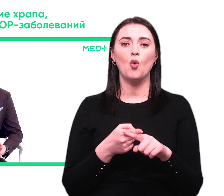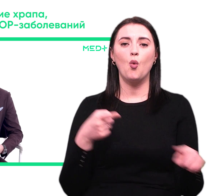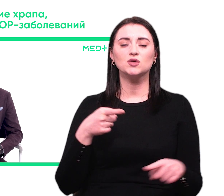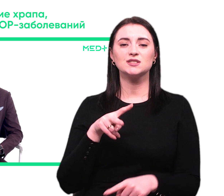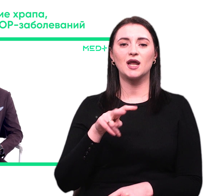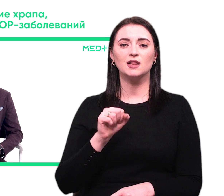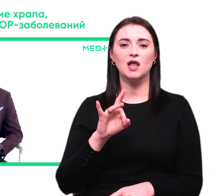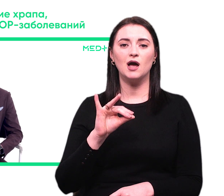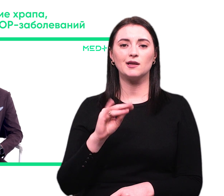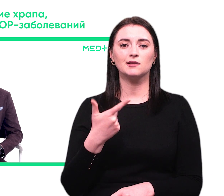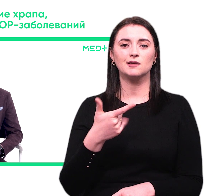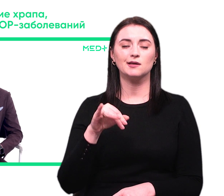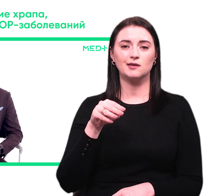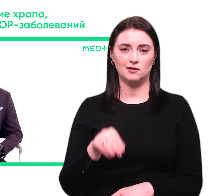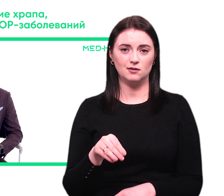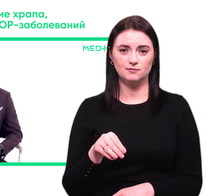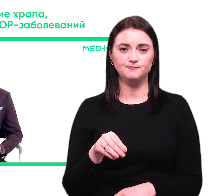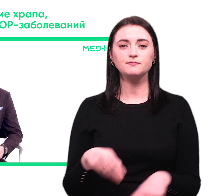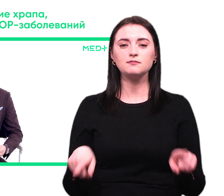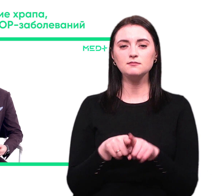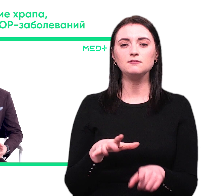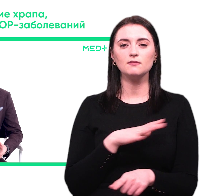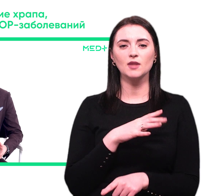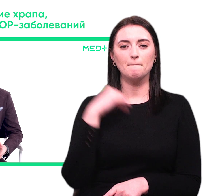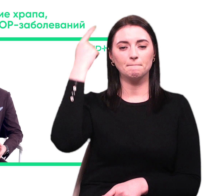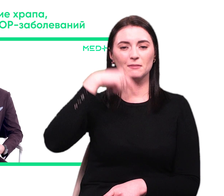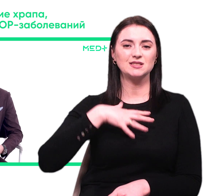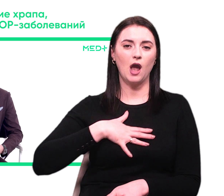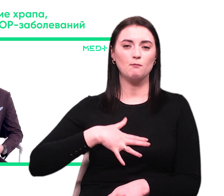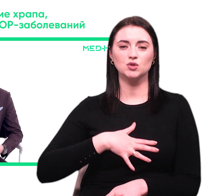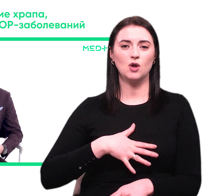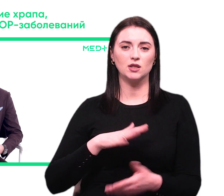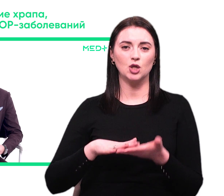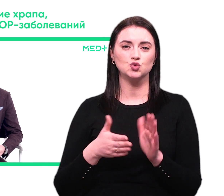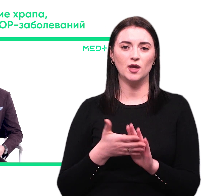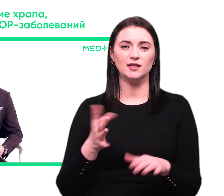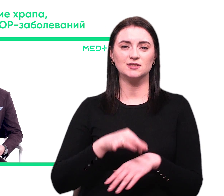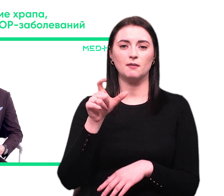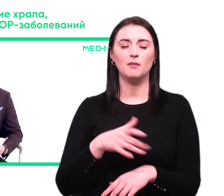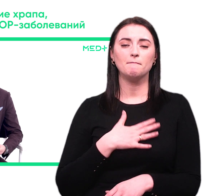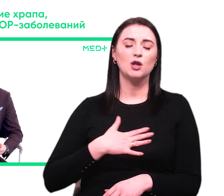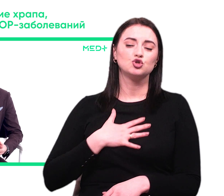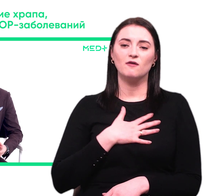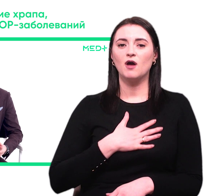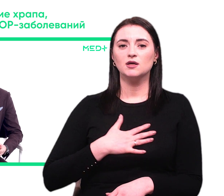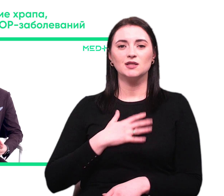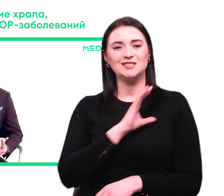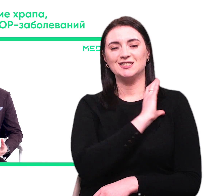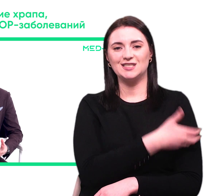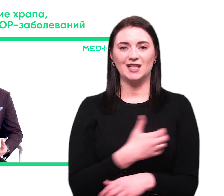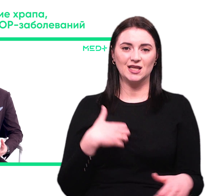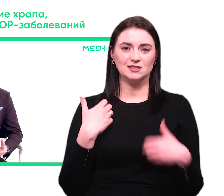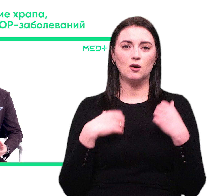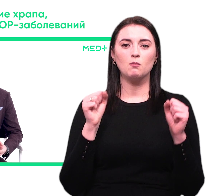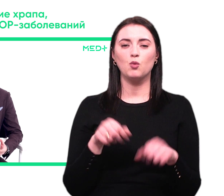ларингит. И также бывает психоэмоциональное состояние, то есть если пациент переживает очень сильный стресс, тоже